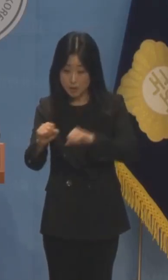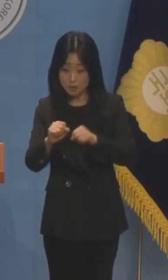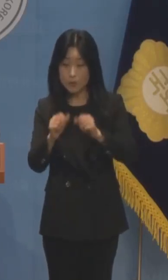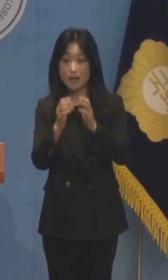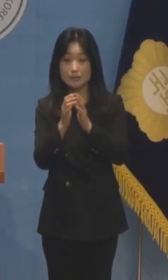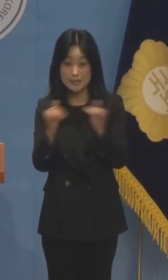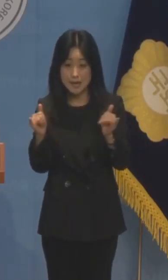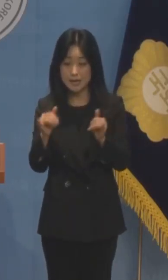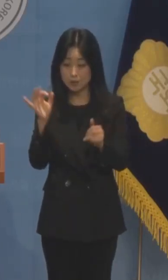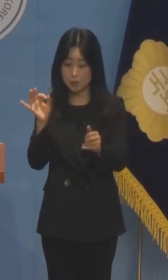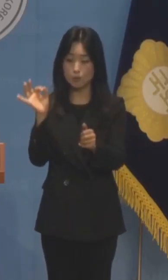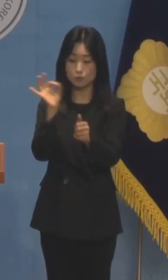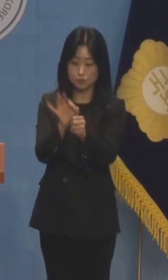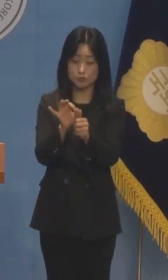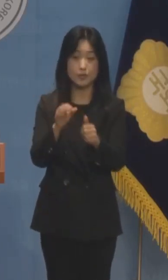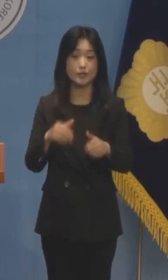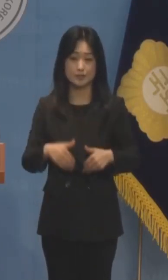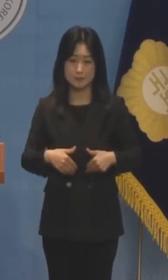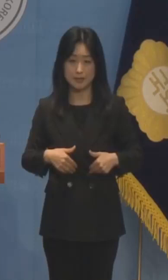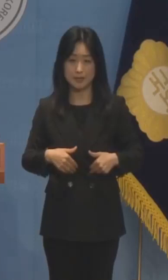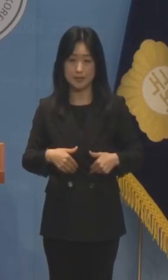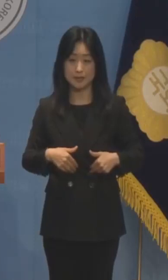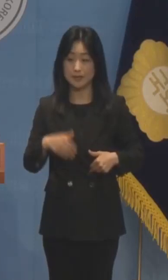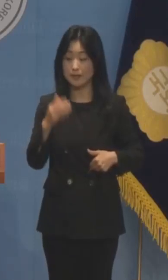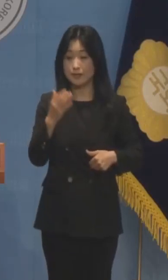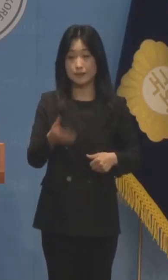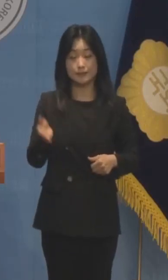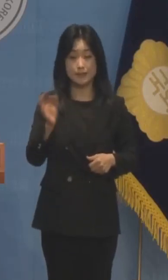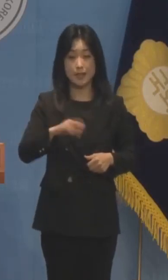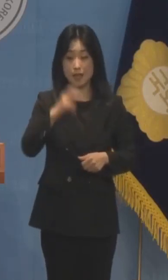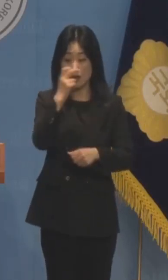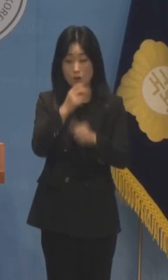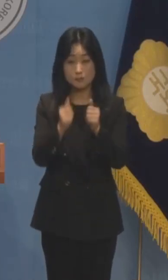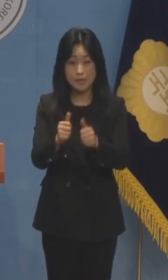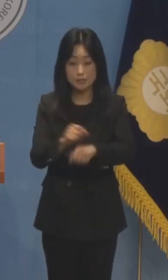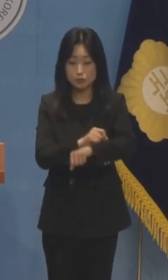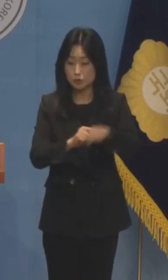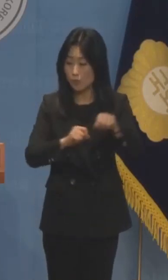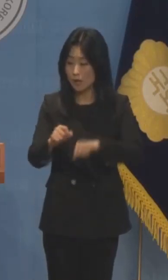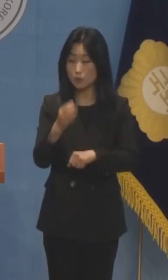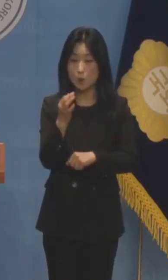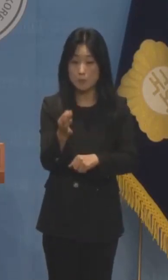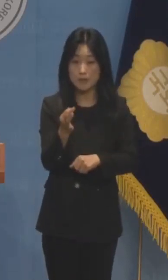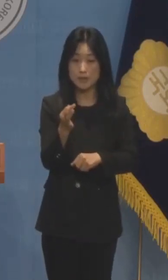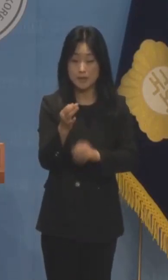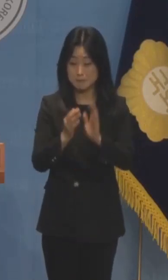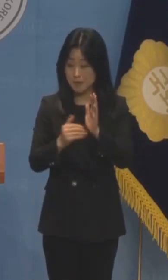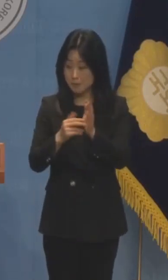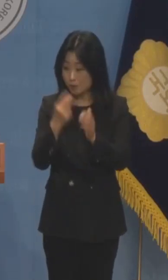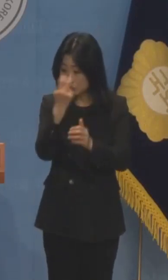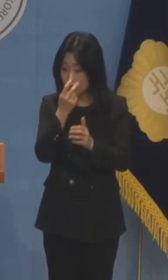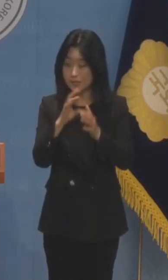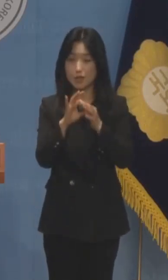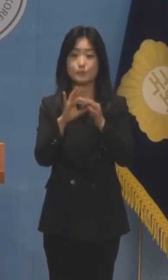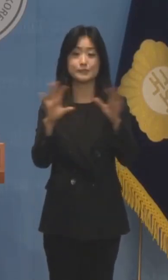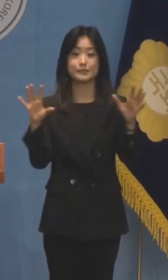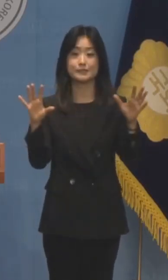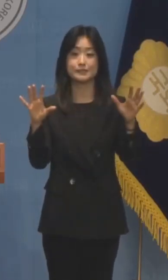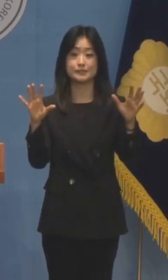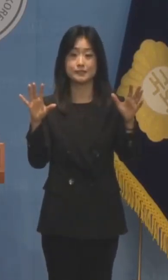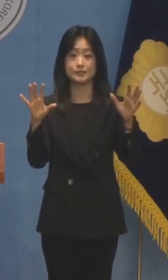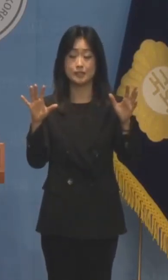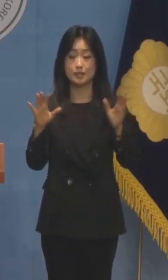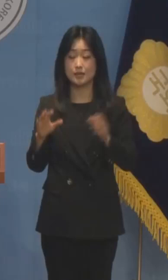자에게 집행해야만 합니다. 하지만 검찰은 특활비를 기밀 수사와 아무런 상관없이